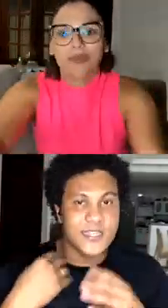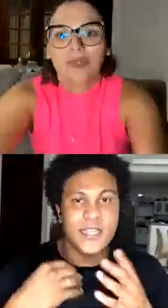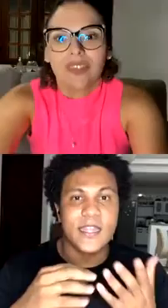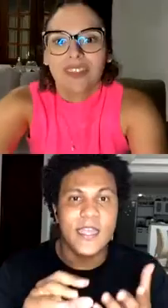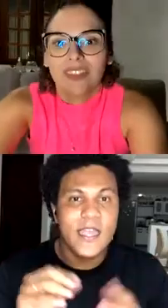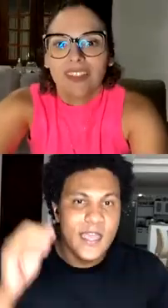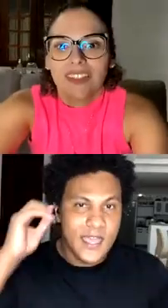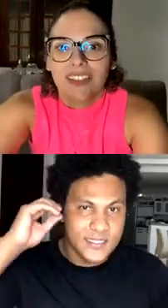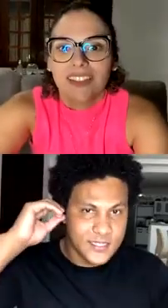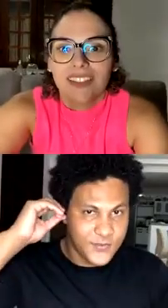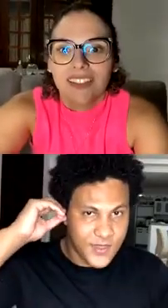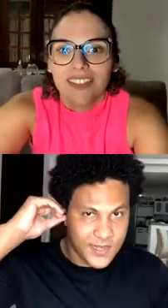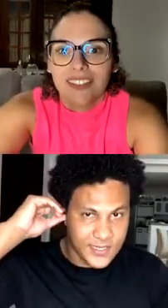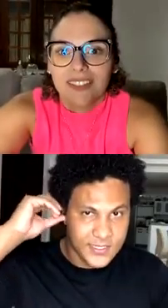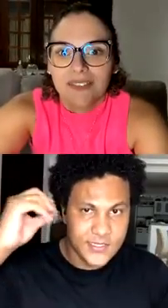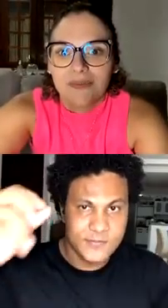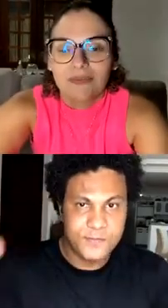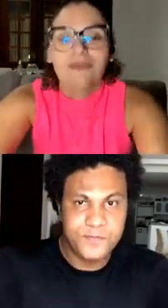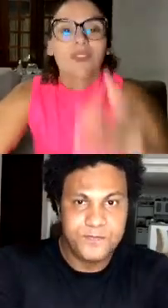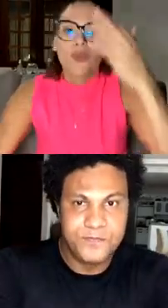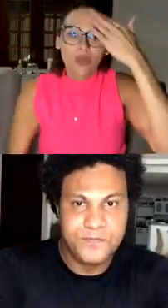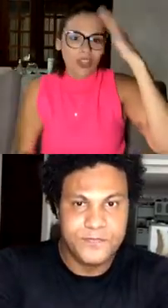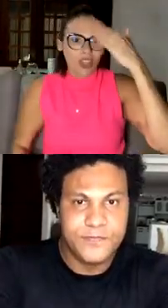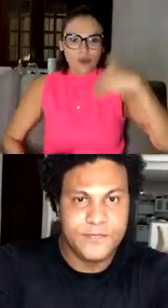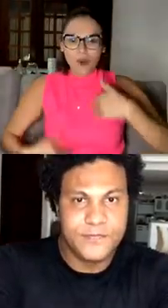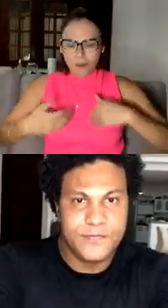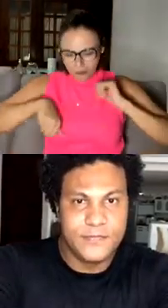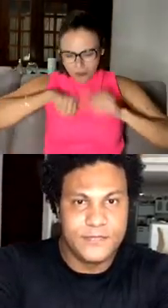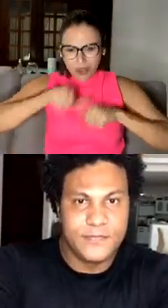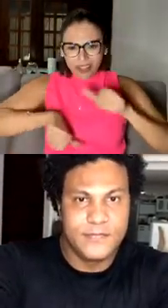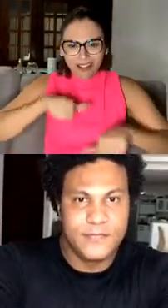consegue entender essas diferenças.